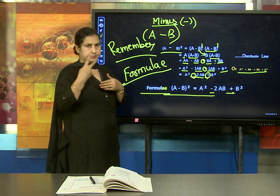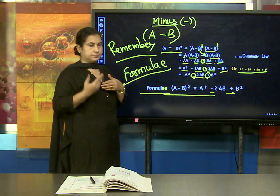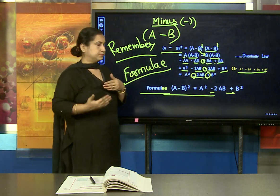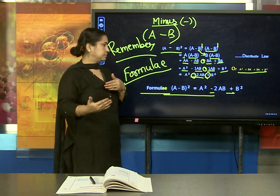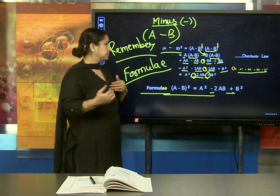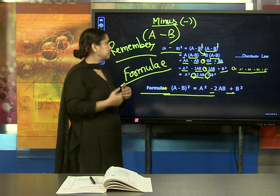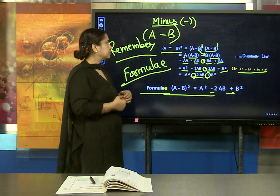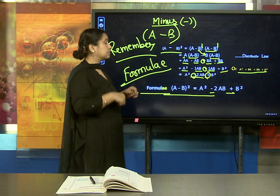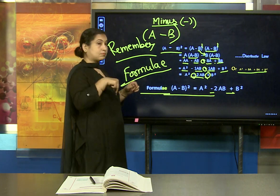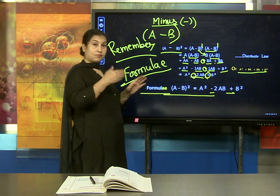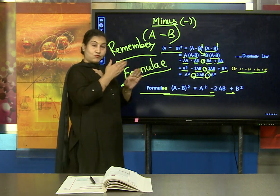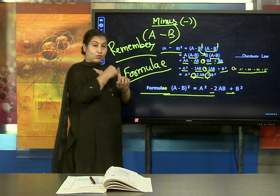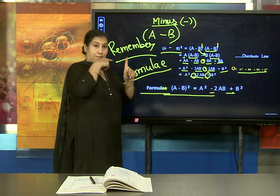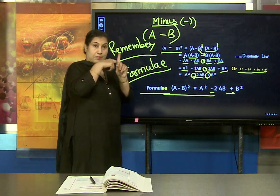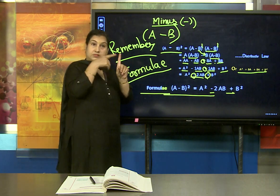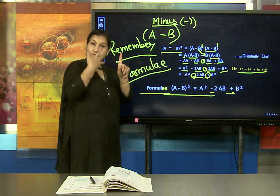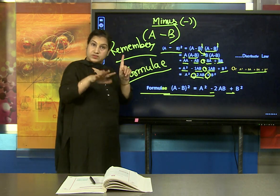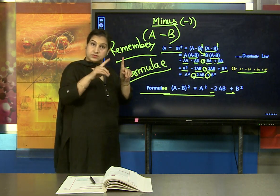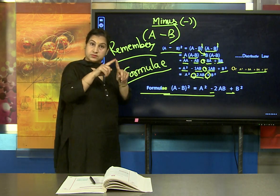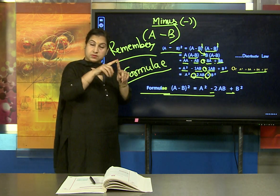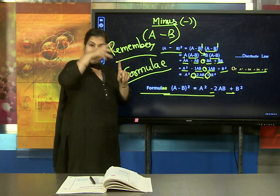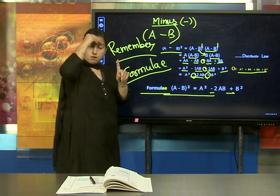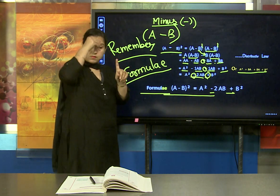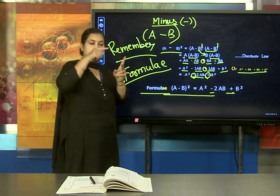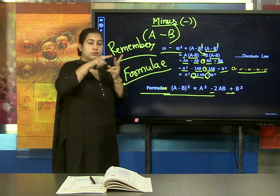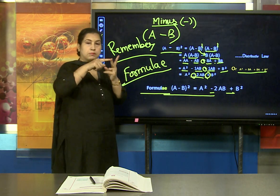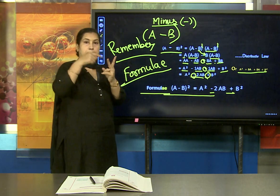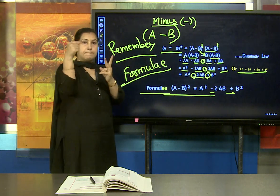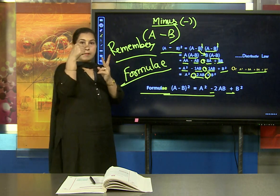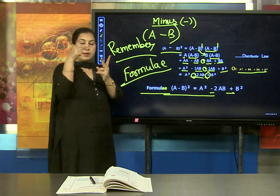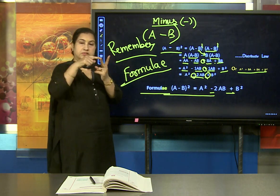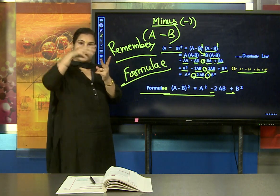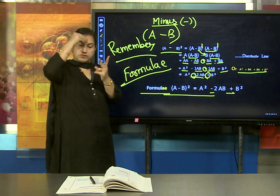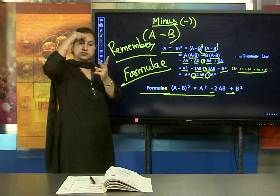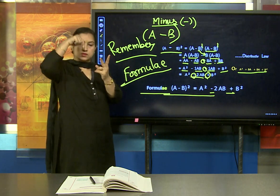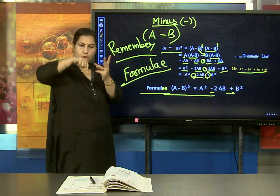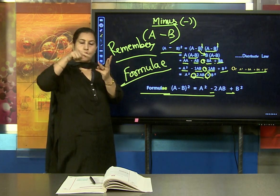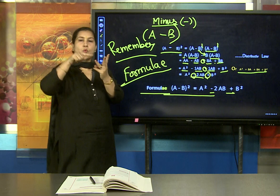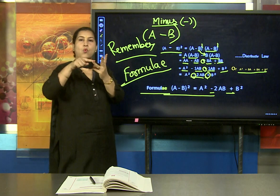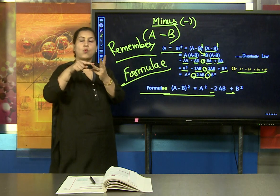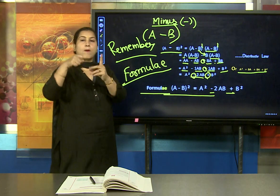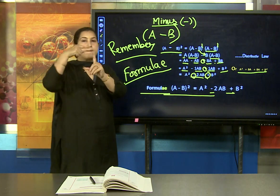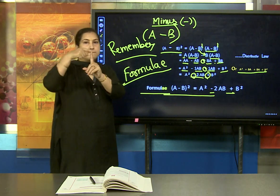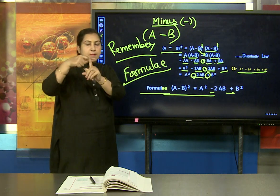फार्मूलों के अनुसार सवाल को हल करना होता है। तो यही जमा और घटा